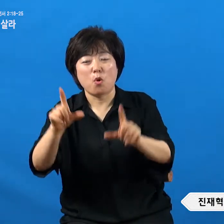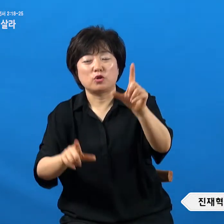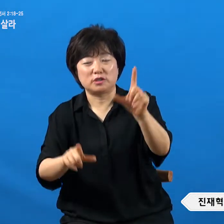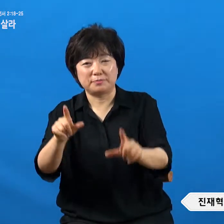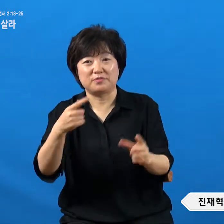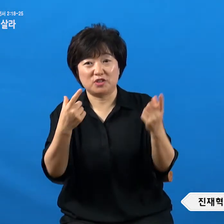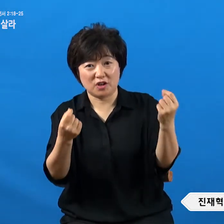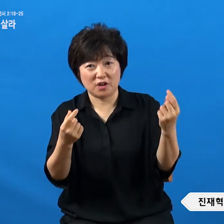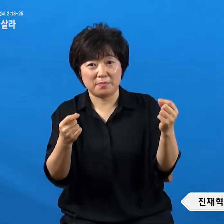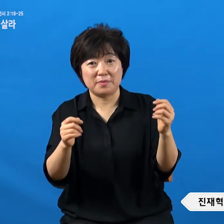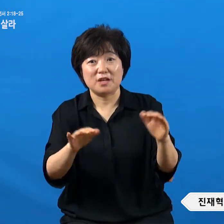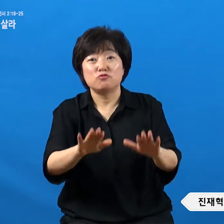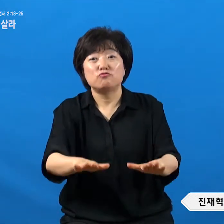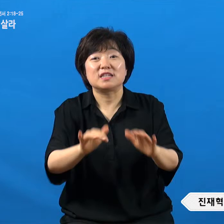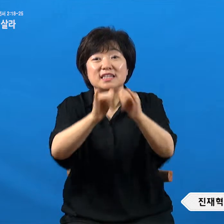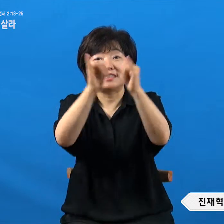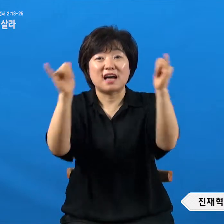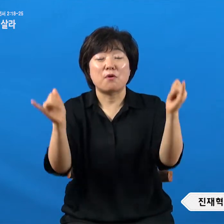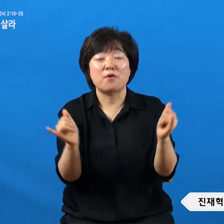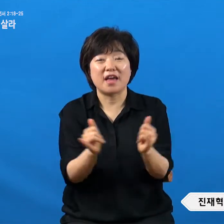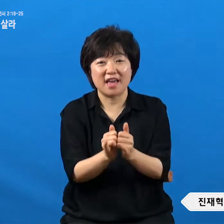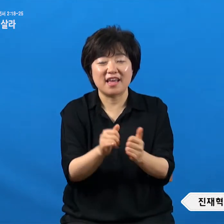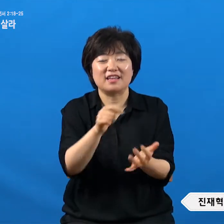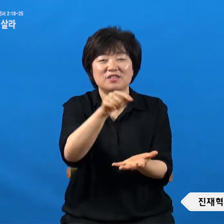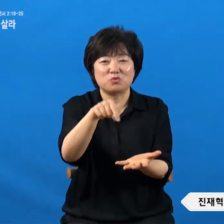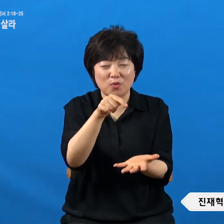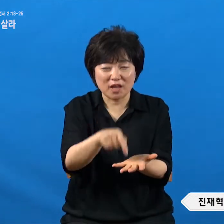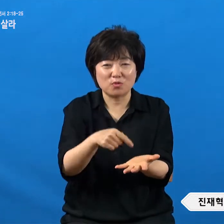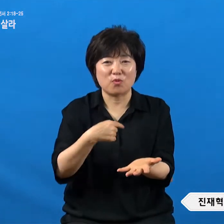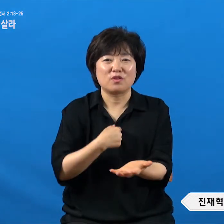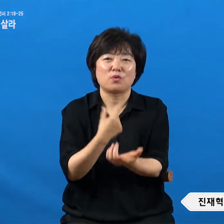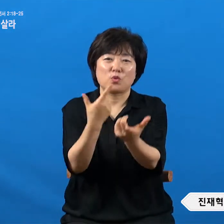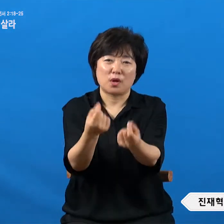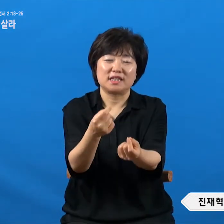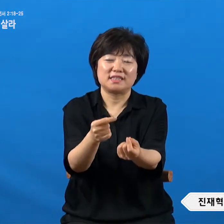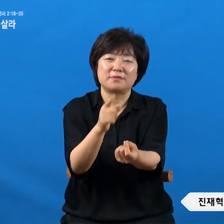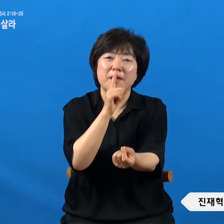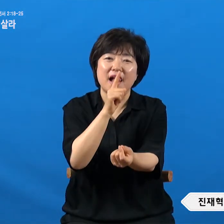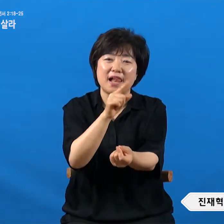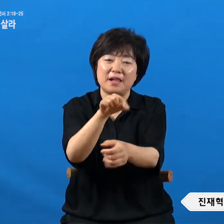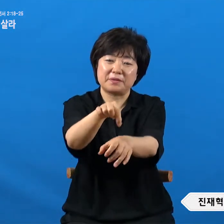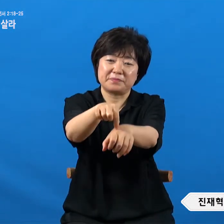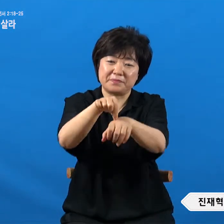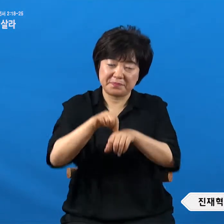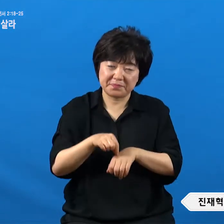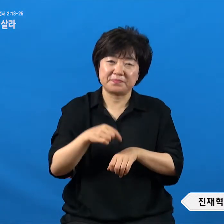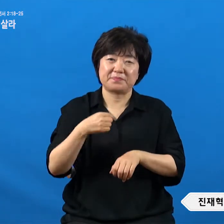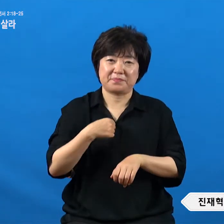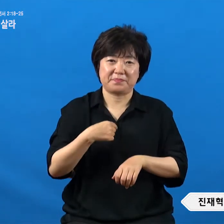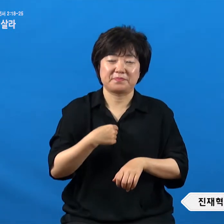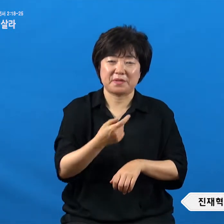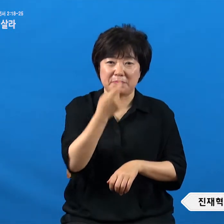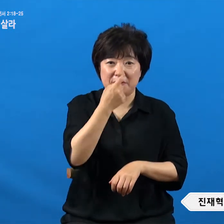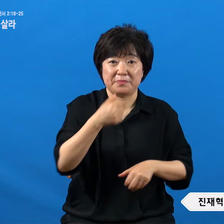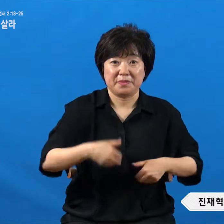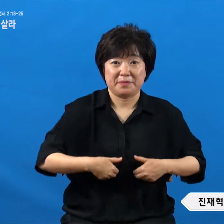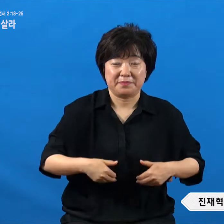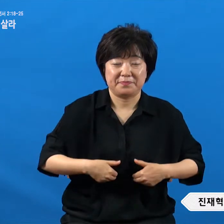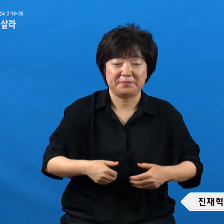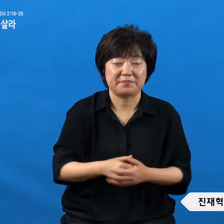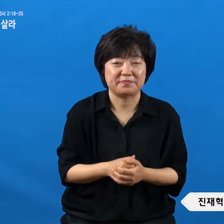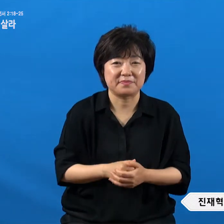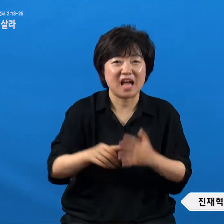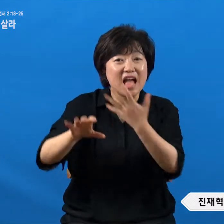삶 가운데 여전히 적용되는 하나님의 말씀으로 우리 이 말씀을 볼 수 있습니다.